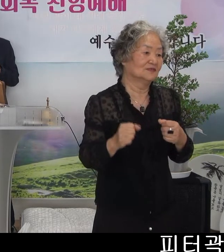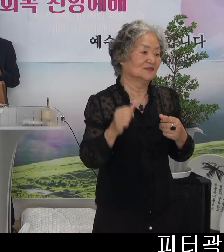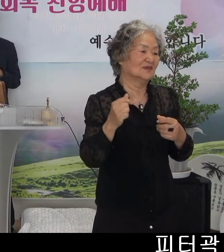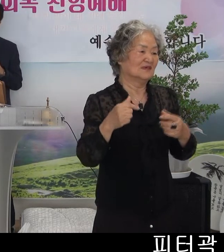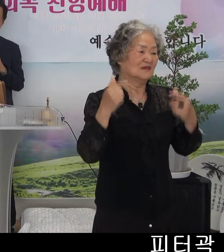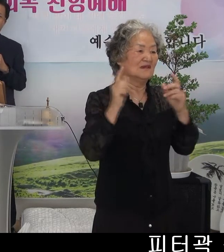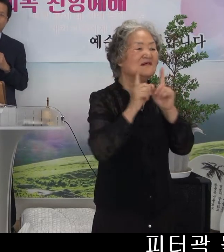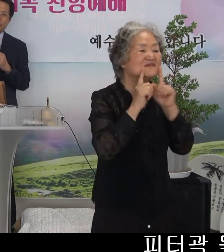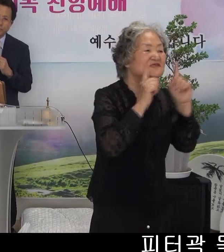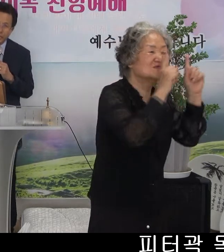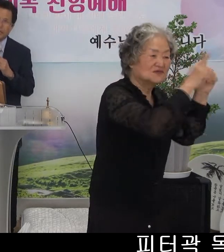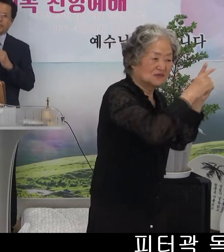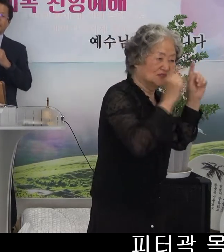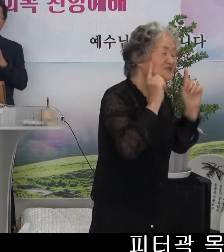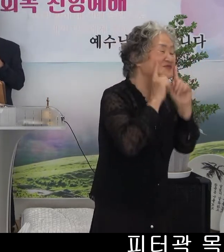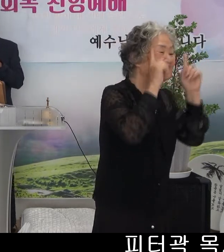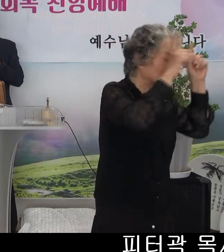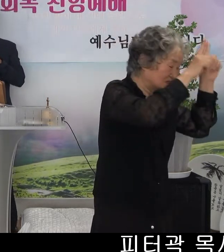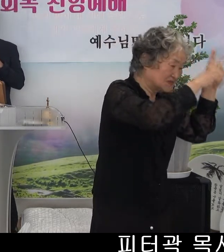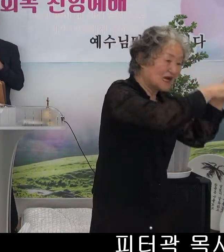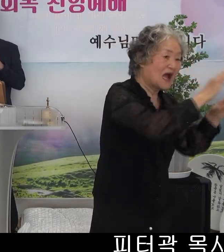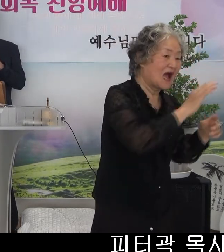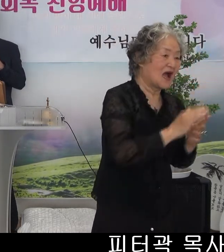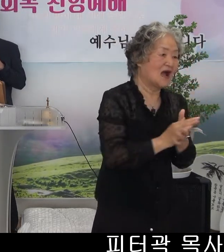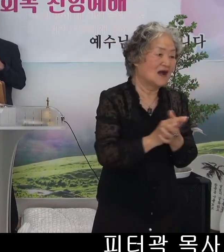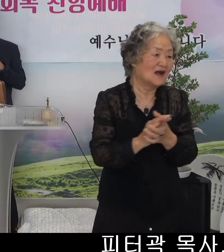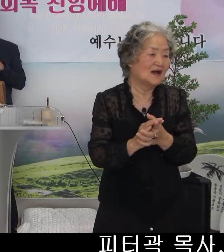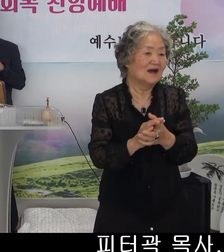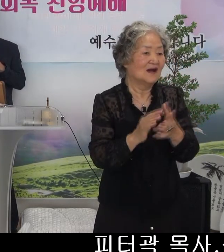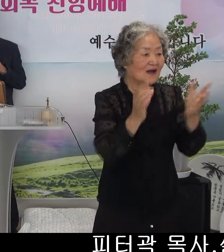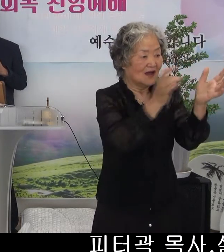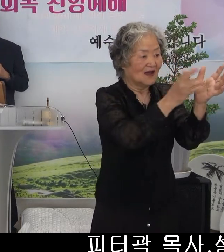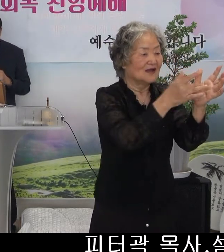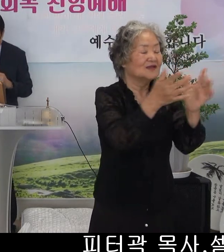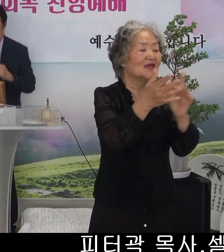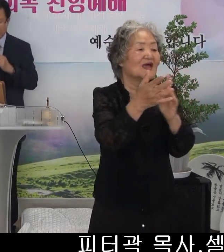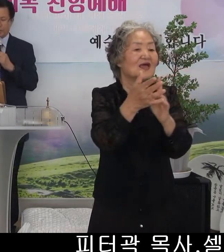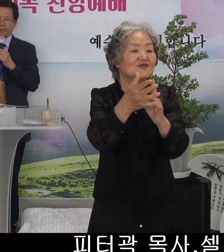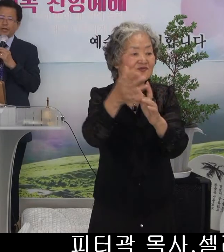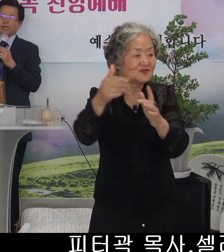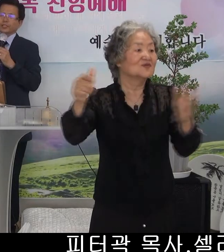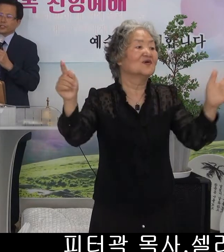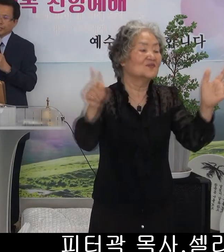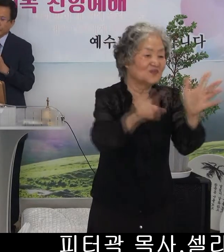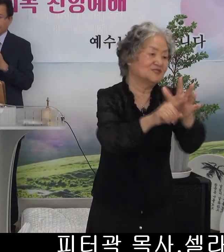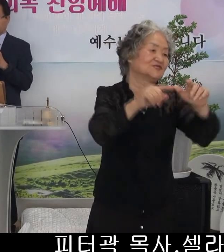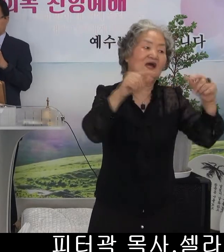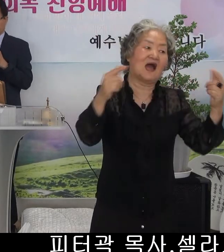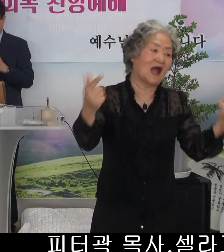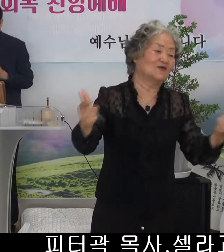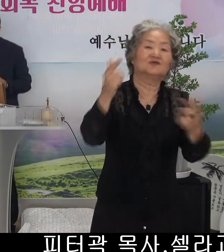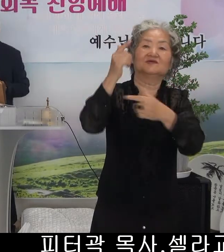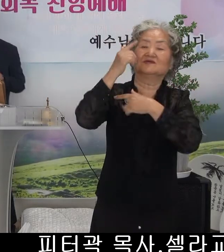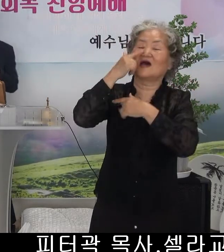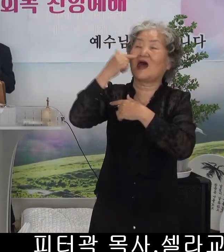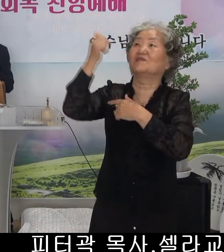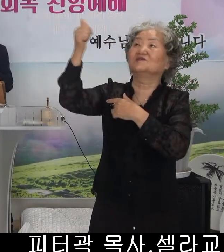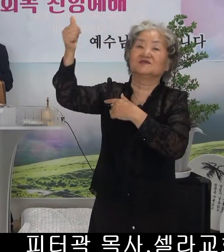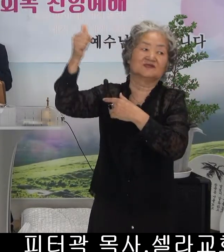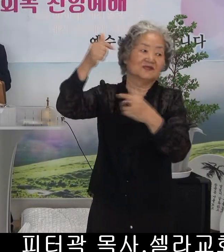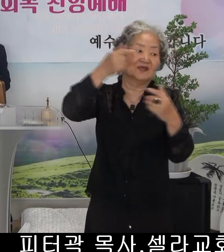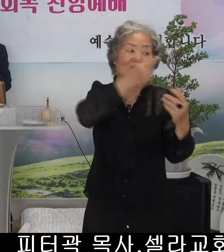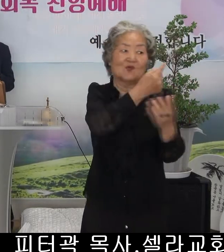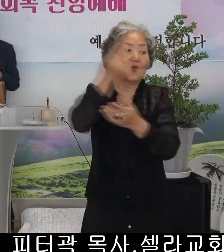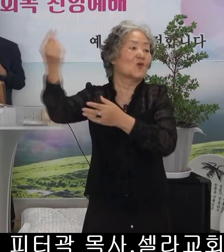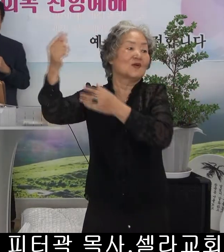않고는 아버지께로 올 자가 없다 라고 말씀하세요. 예수님을 믿음으로 말미암아 성령으로 신이 나게 하는